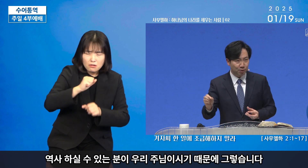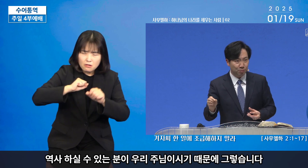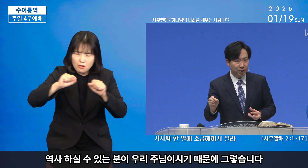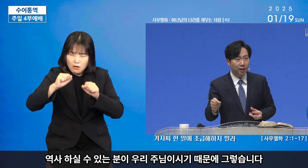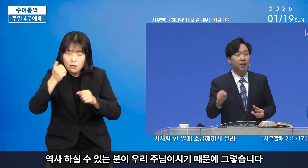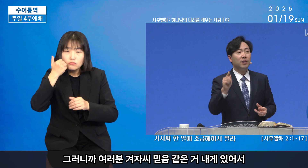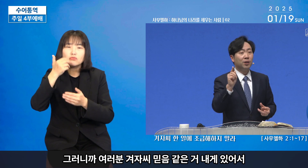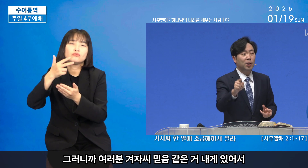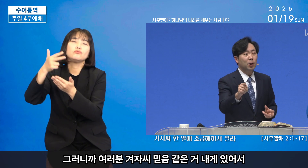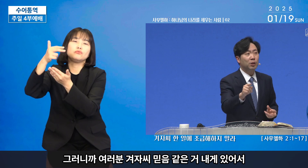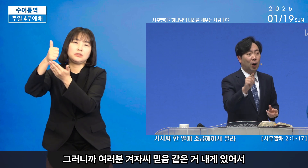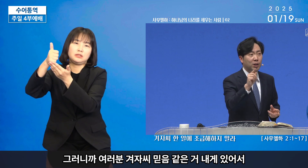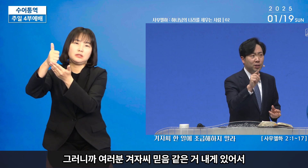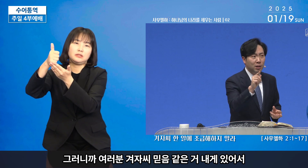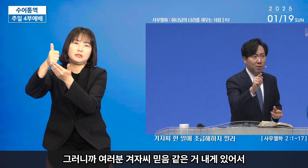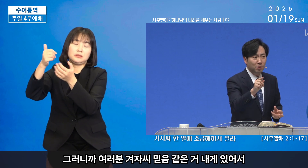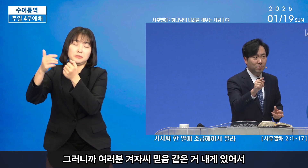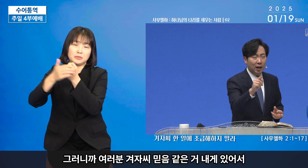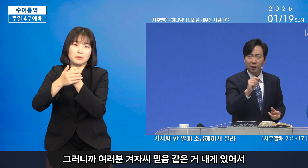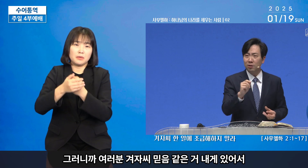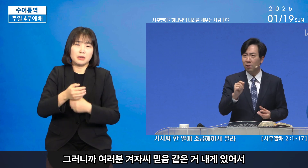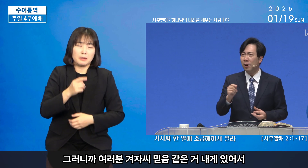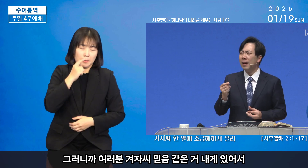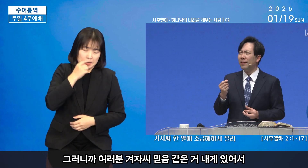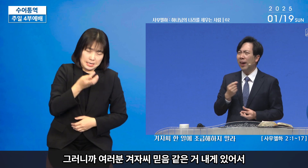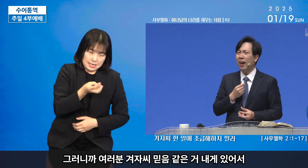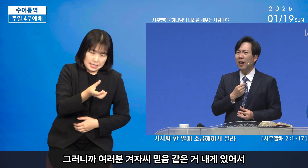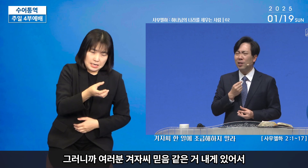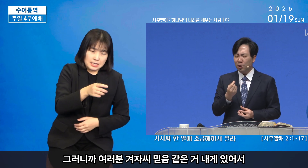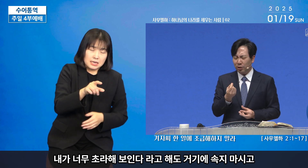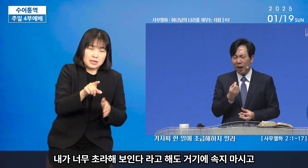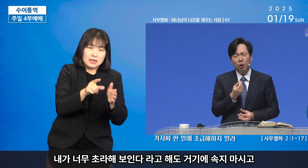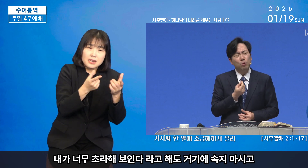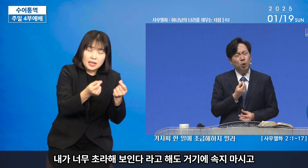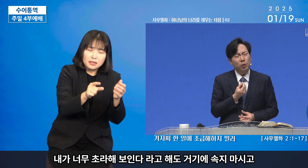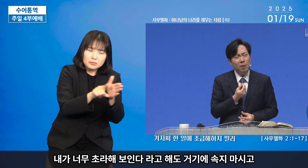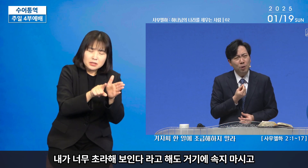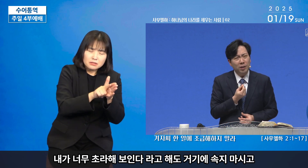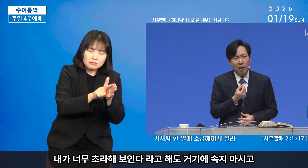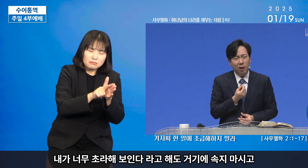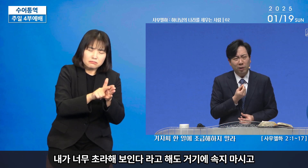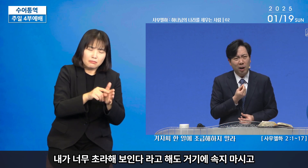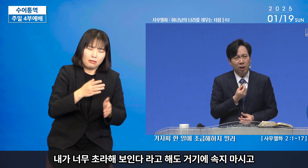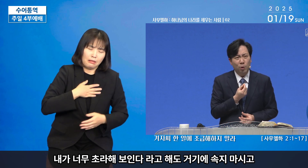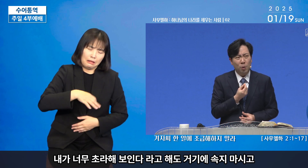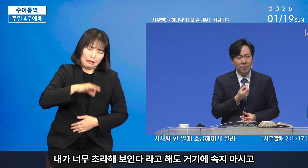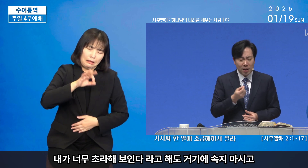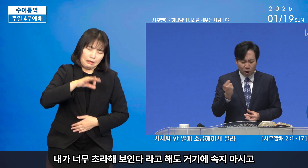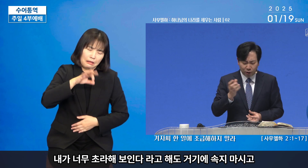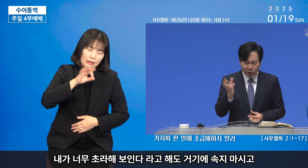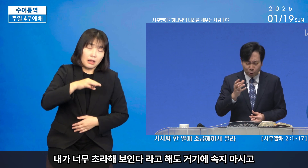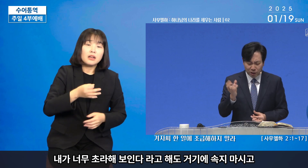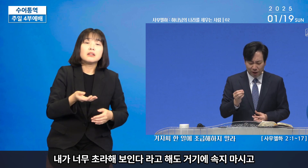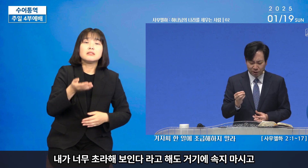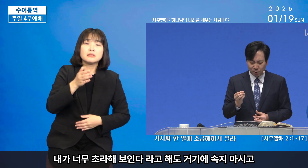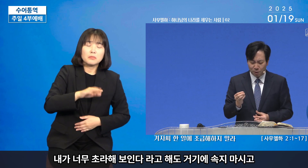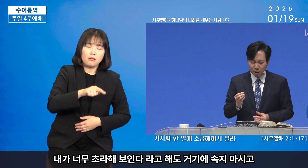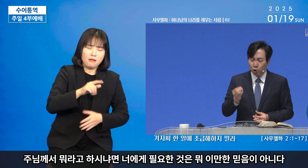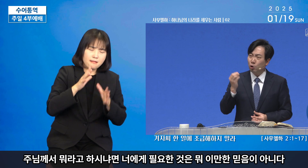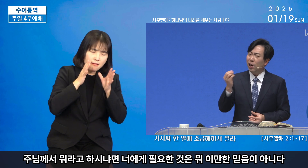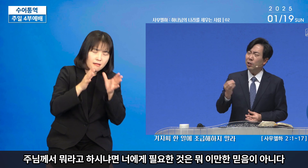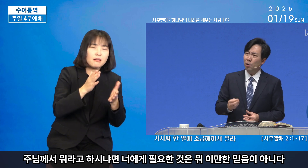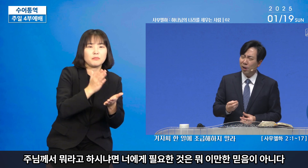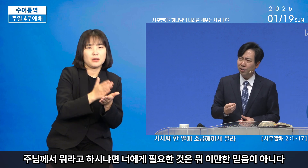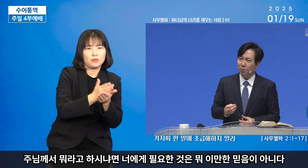때문에 그렇습니다. 그러니까 여러분 겨자씨 믿음 같은 거 내게 있어서 내가 너무 초라해 보인다라고 해도 거기에 속지